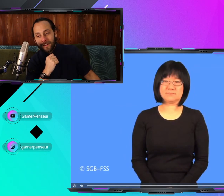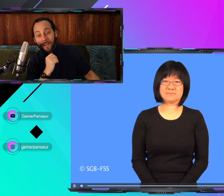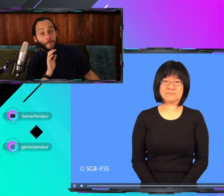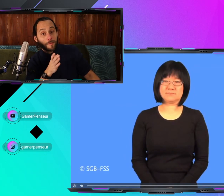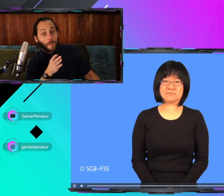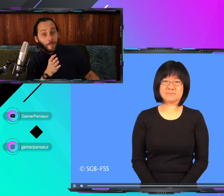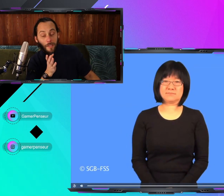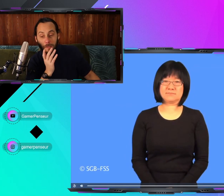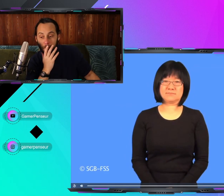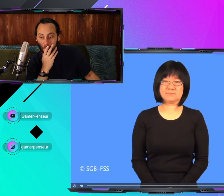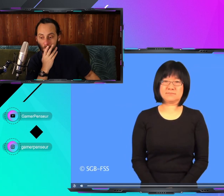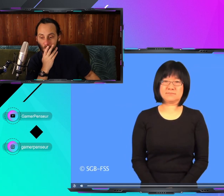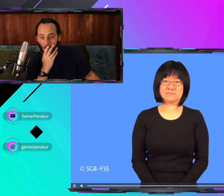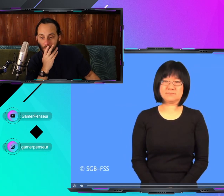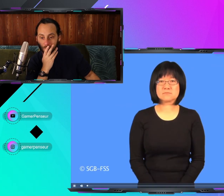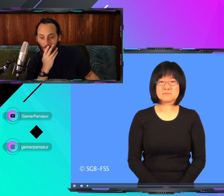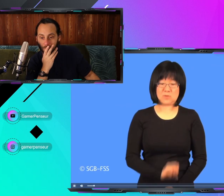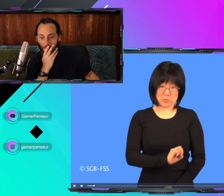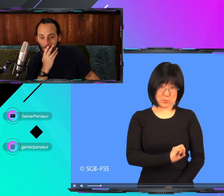Elle commence par ce week-end.